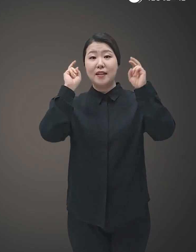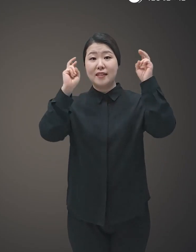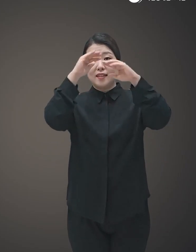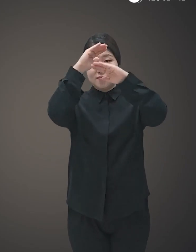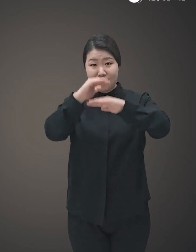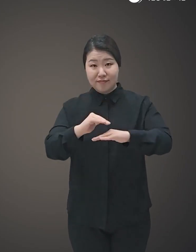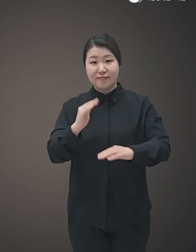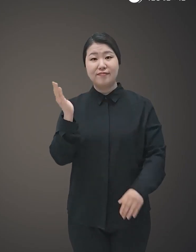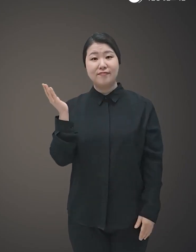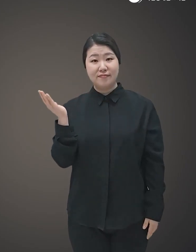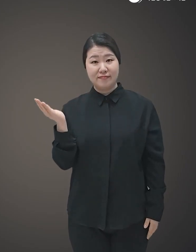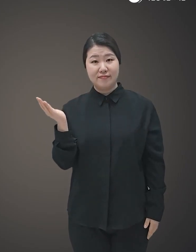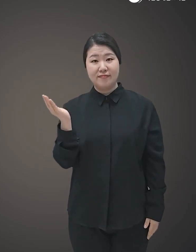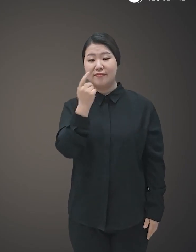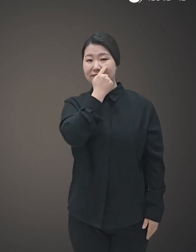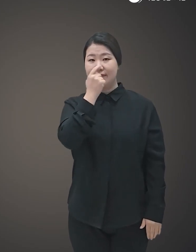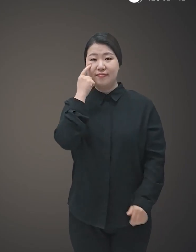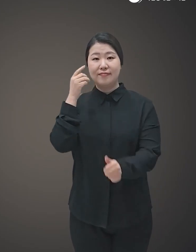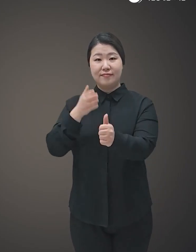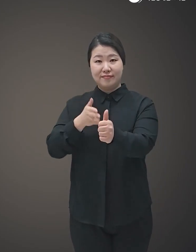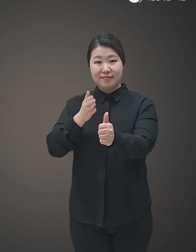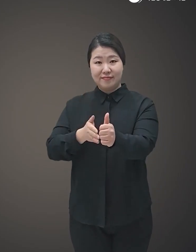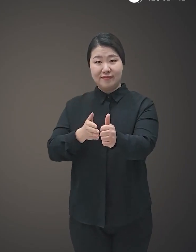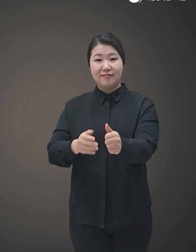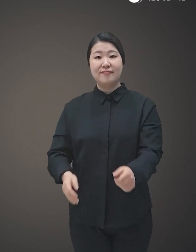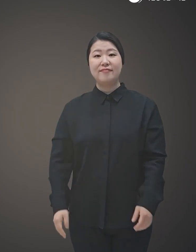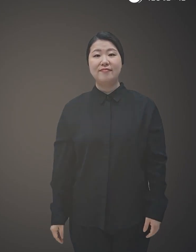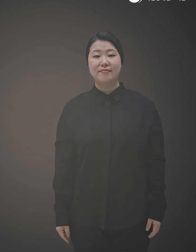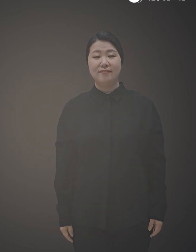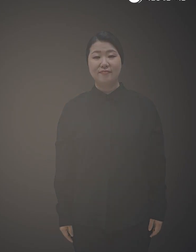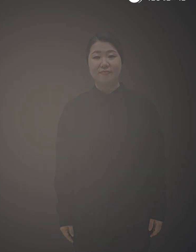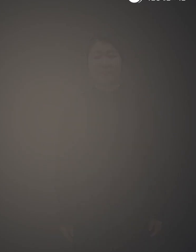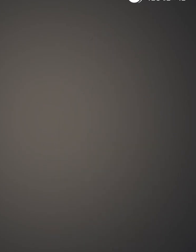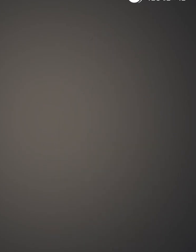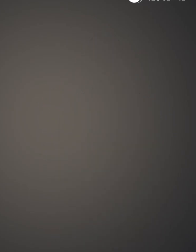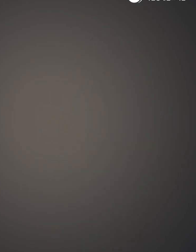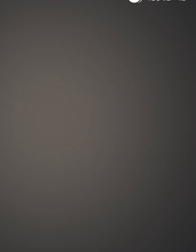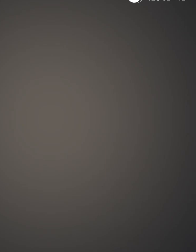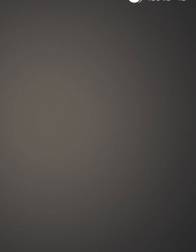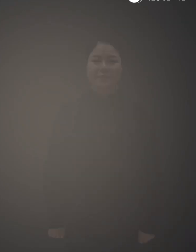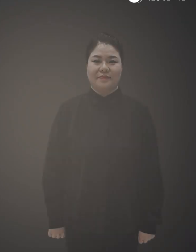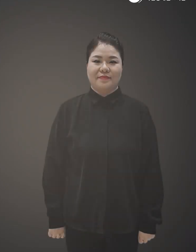고양이. 저자 이주희. 그림 이주희.